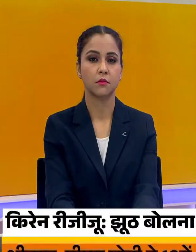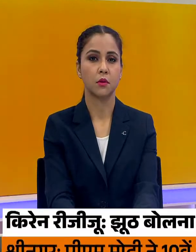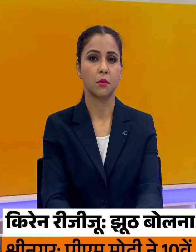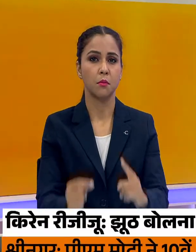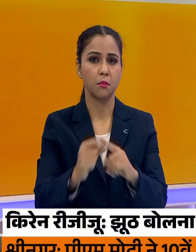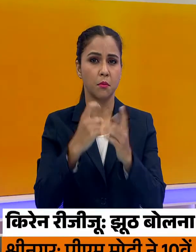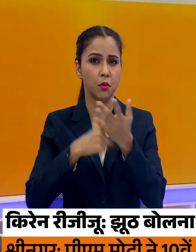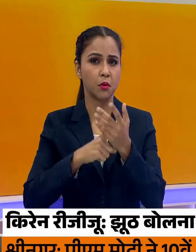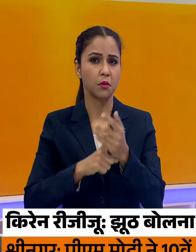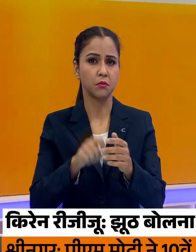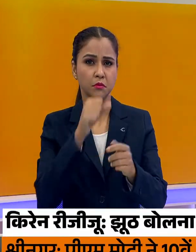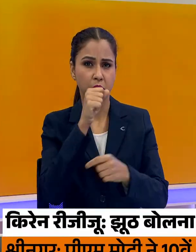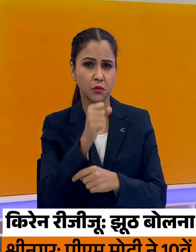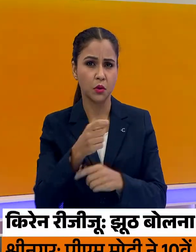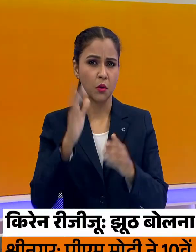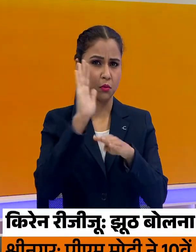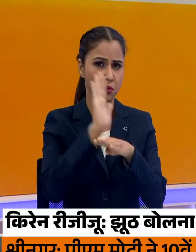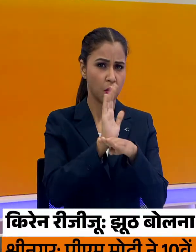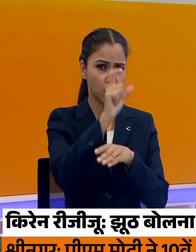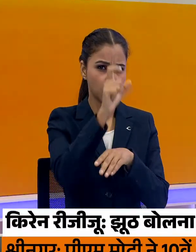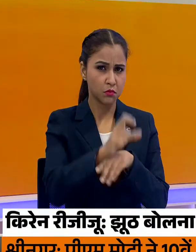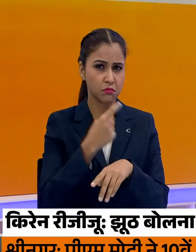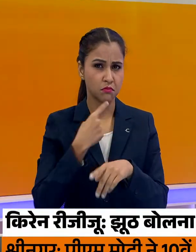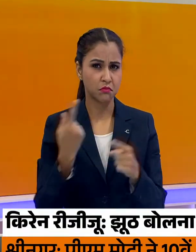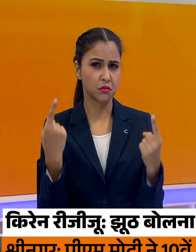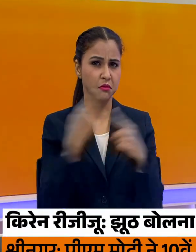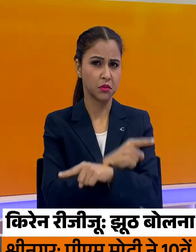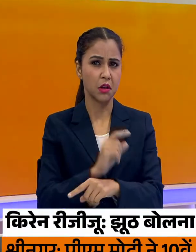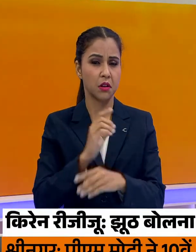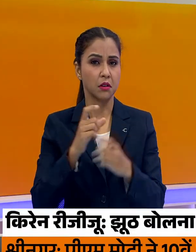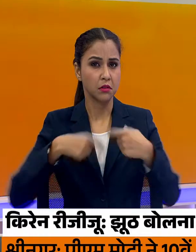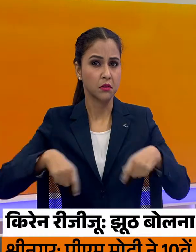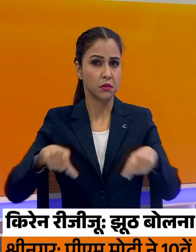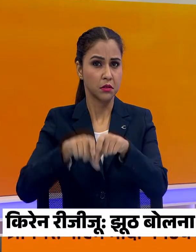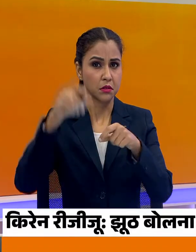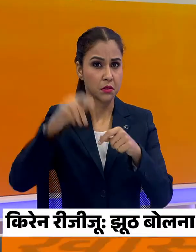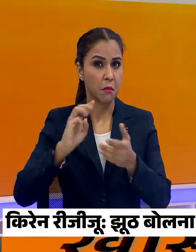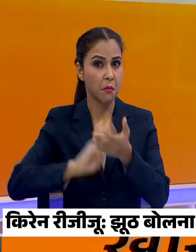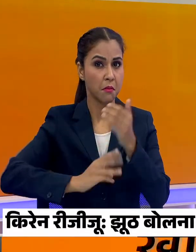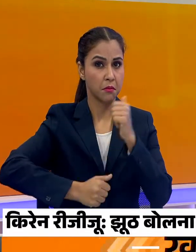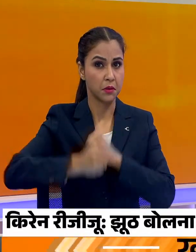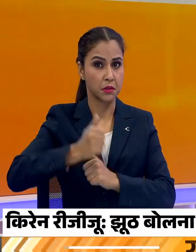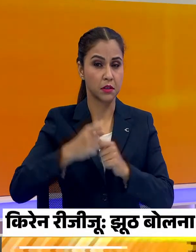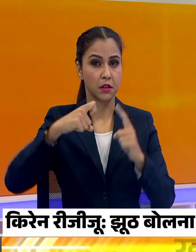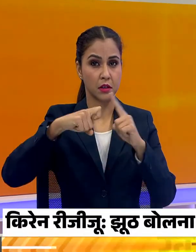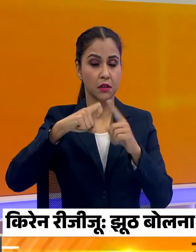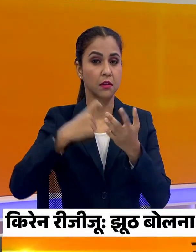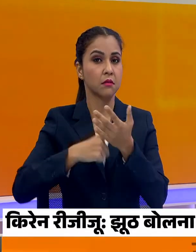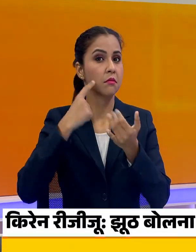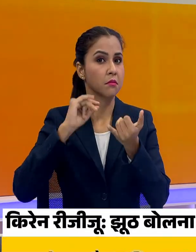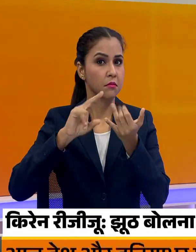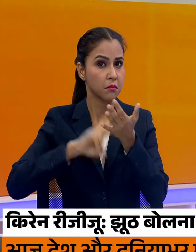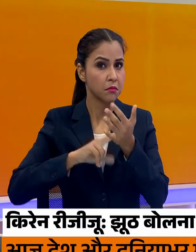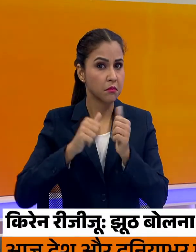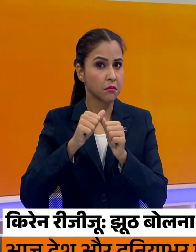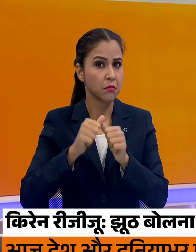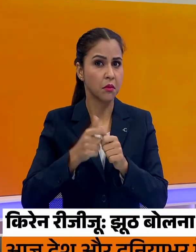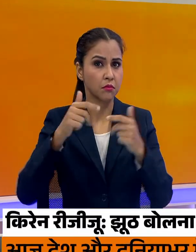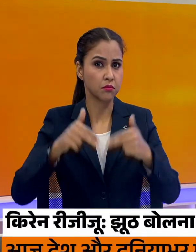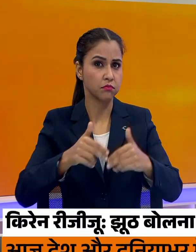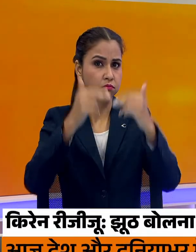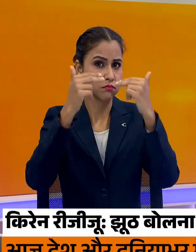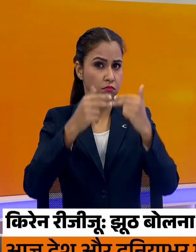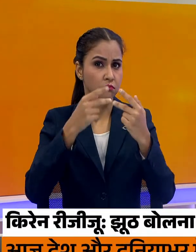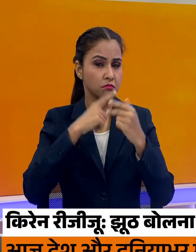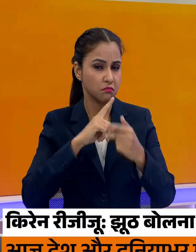प्रोटेम स्पीकर को लेकर कांग्रेस की आपत्ति पर संसदीय कार्य मंत्री किरेन रिजिजू की प्रेस कॉन्फ्रेंस का करारा